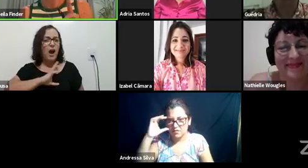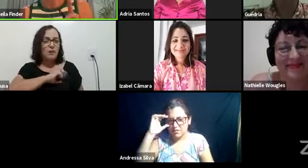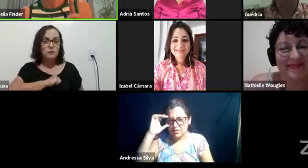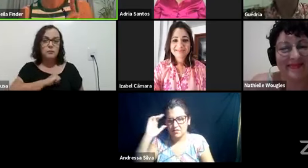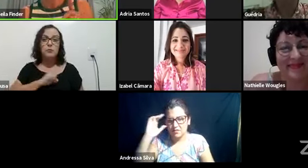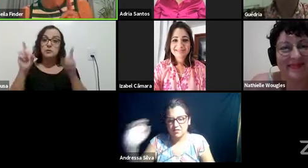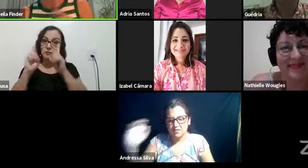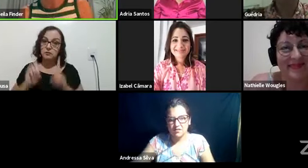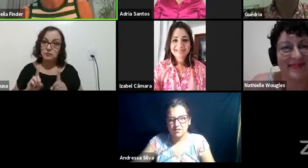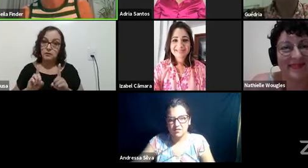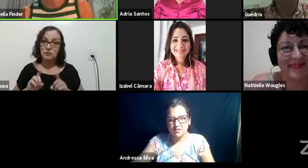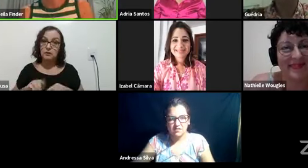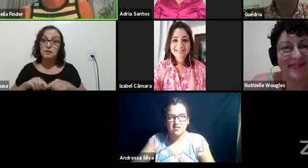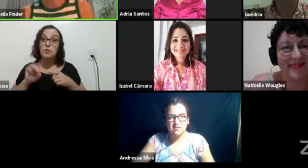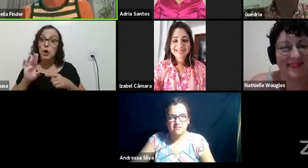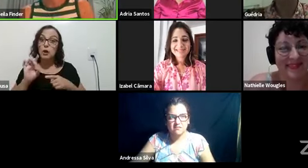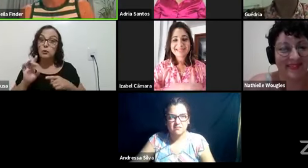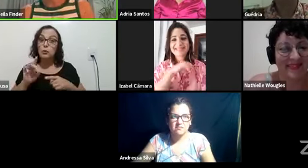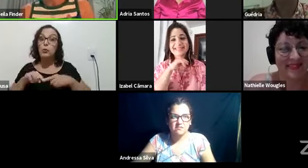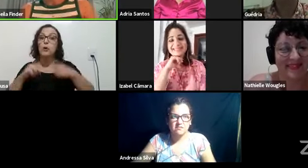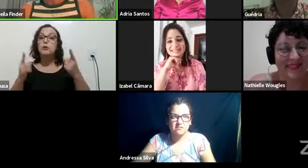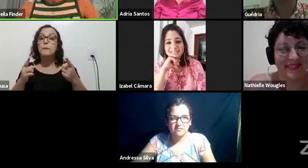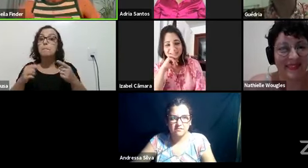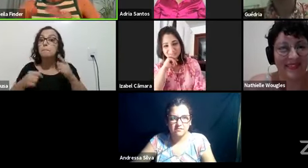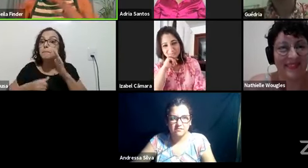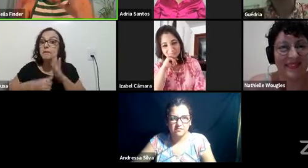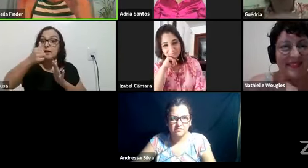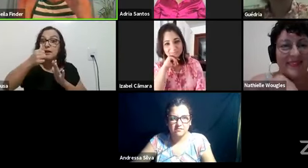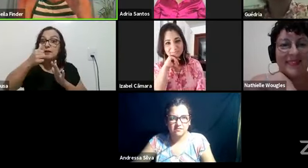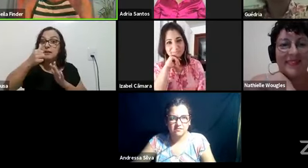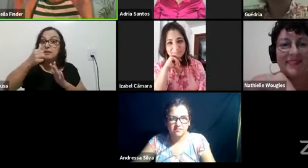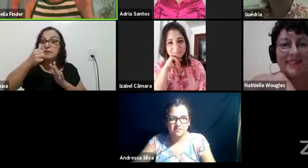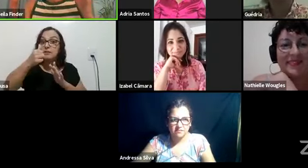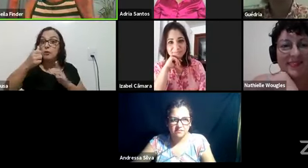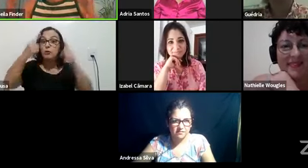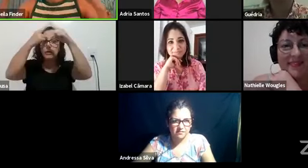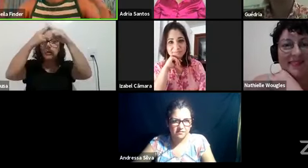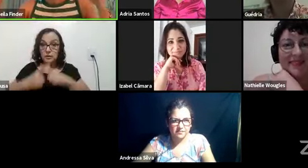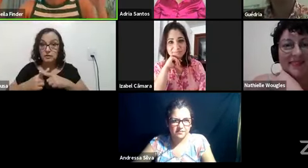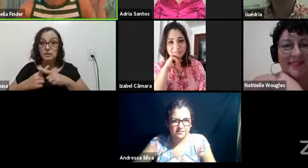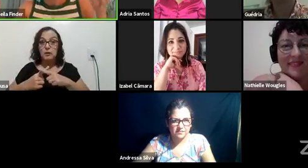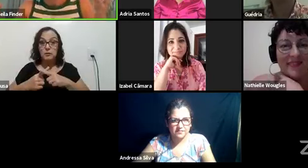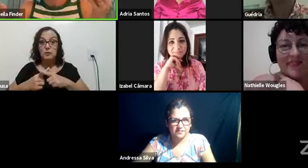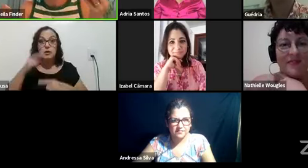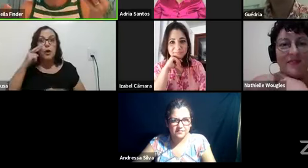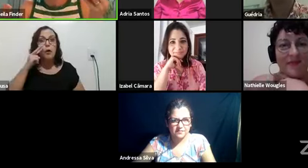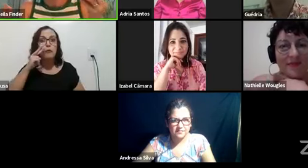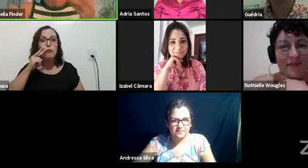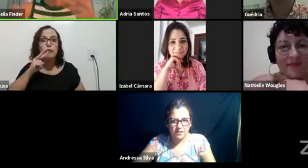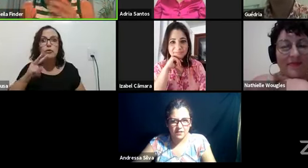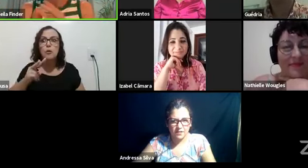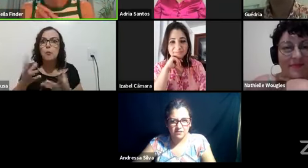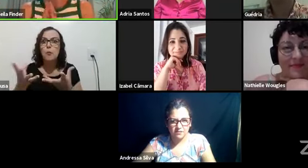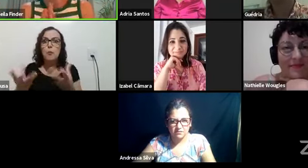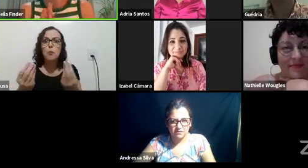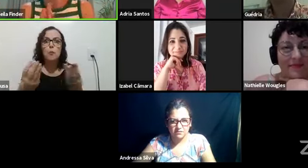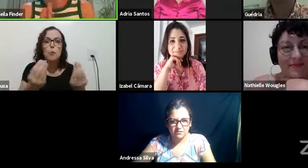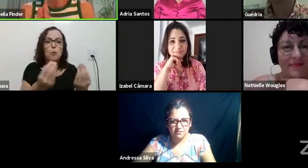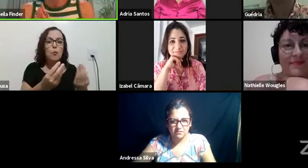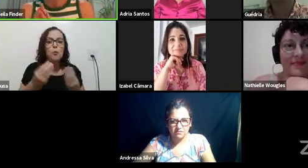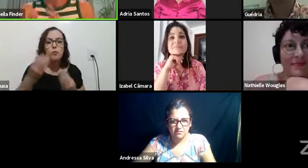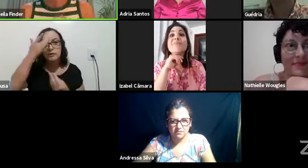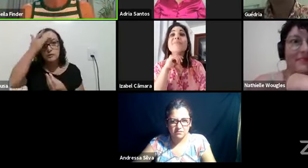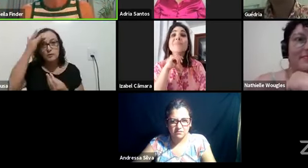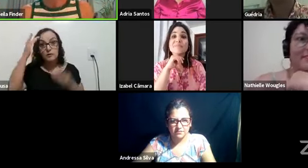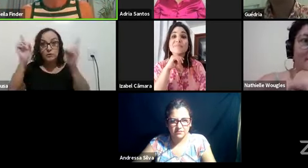momento quando eu fui para a primeira competição que eu vi aquele mundaréu de pessoas com deficiência, eu me assustei. Eu